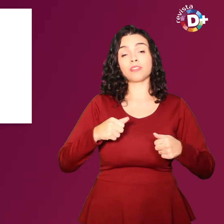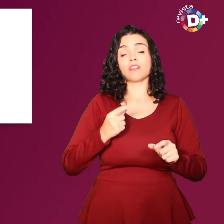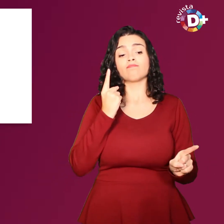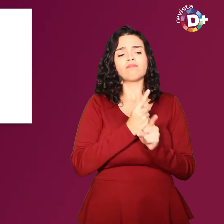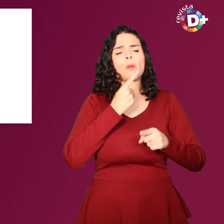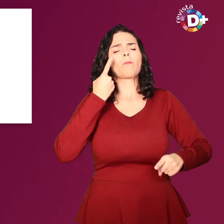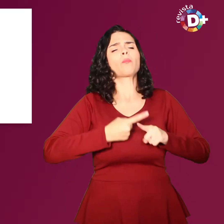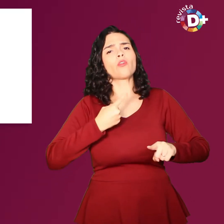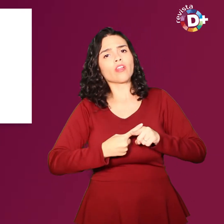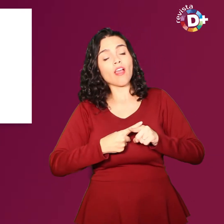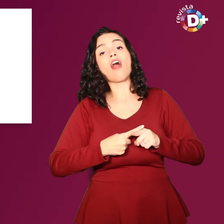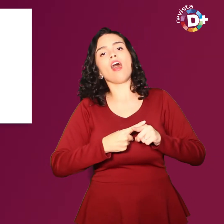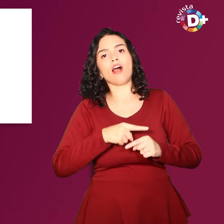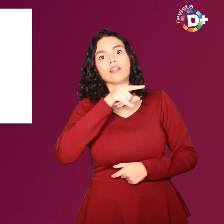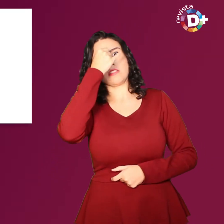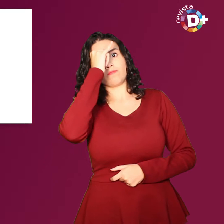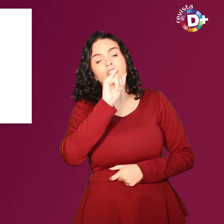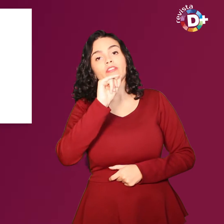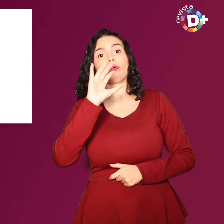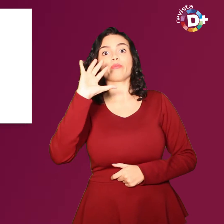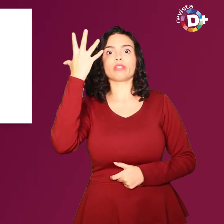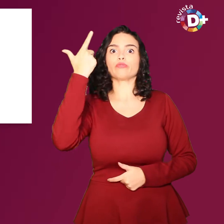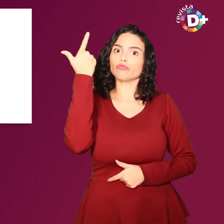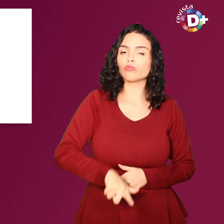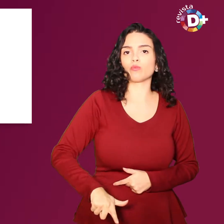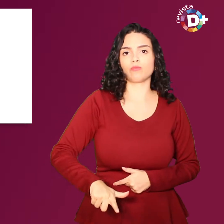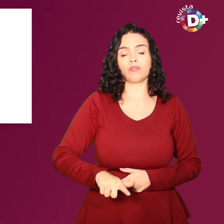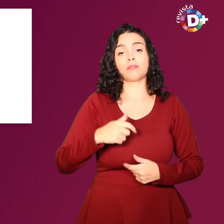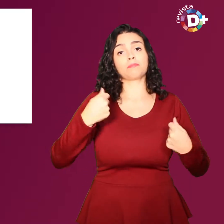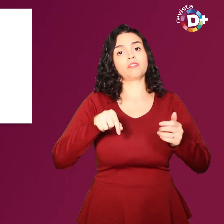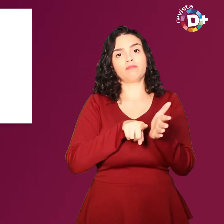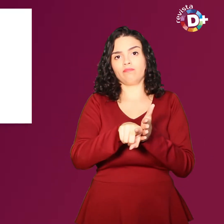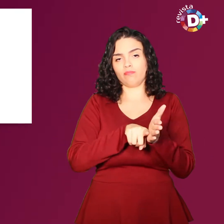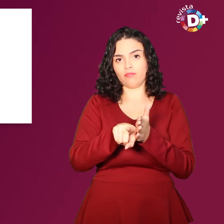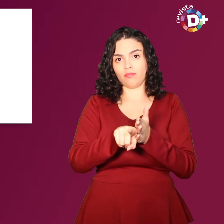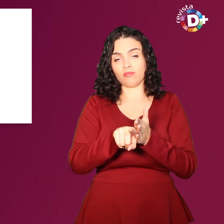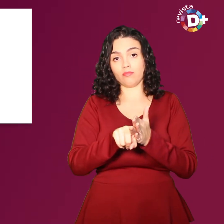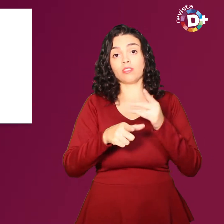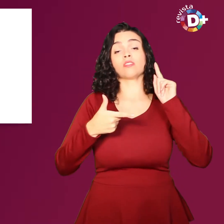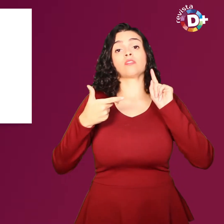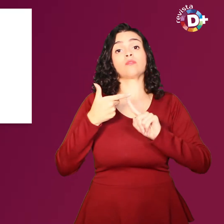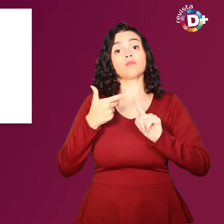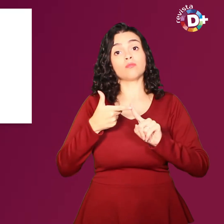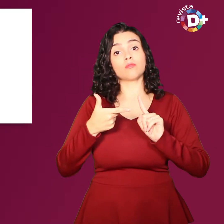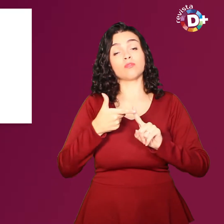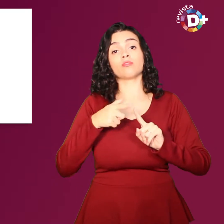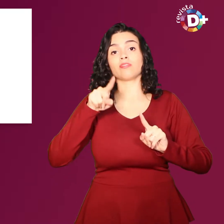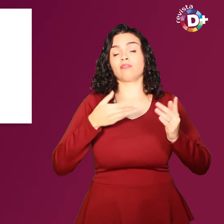episódio. O tratamento vai depender do que motivou o problema. Assim, é preciso investigar. Já o segundo passo é